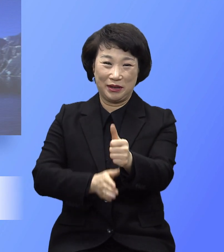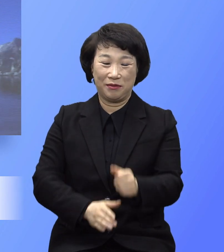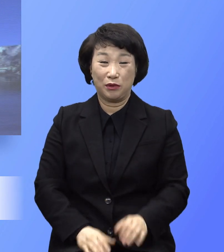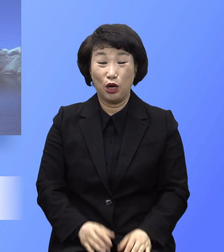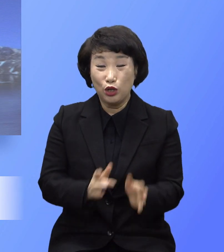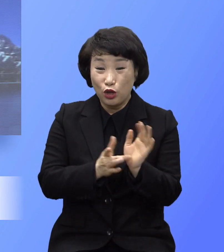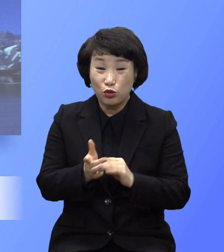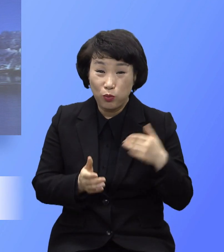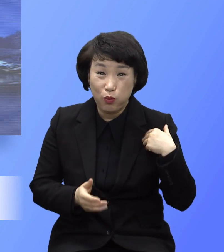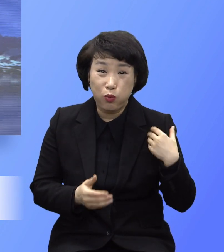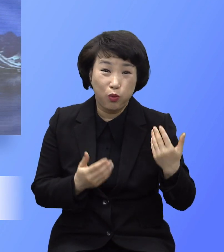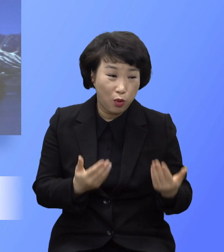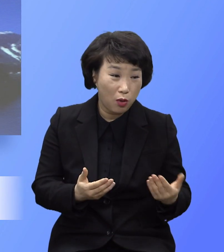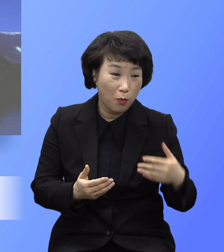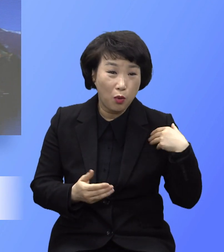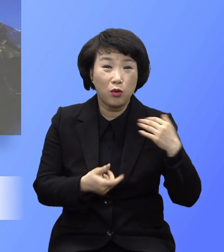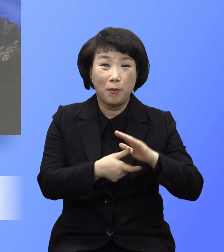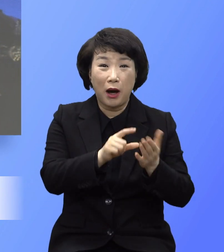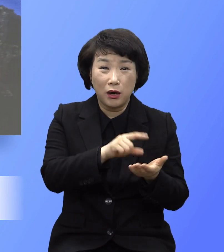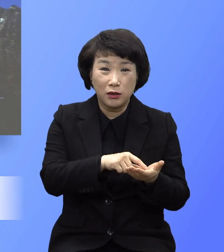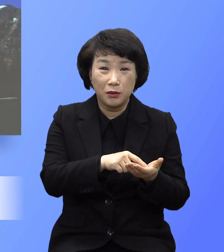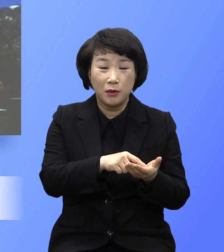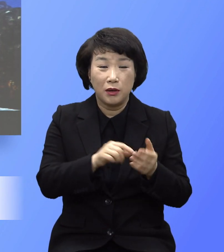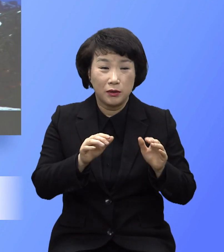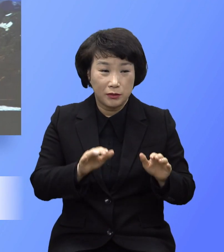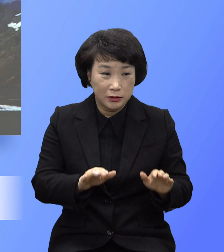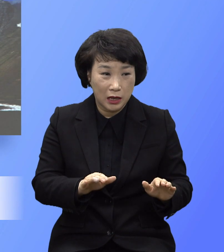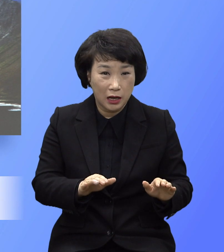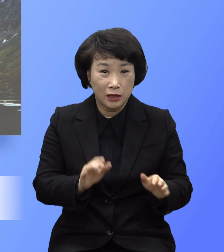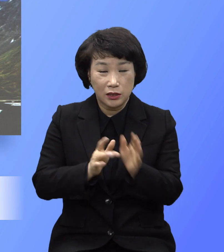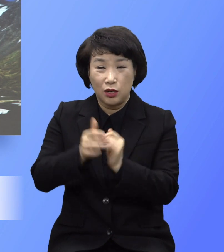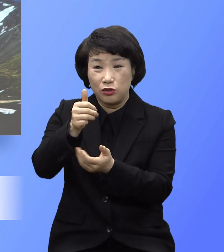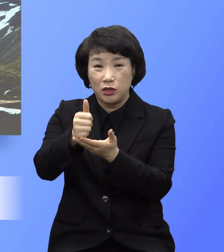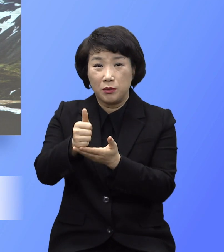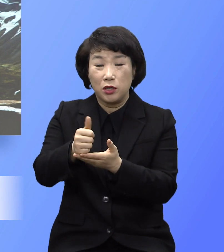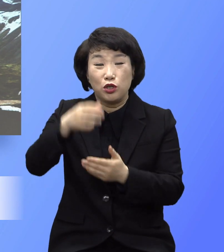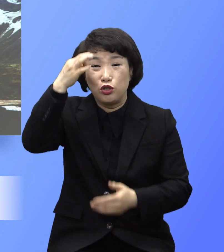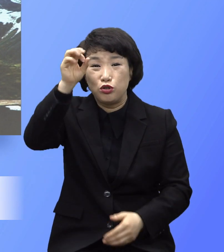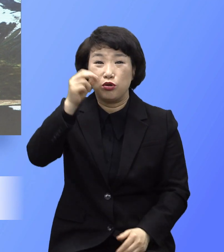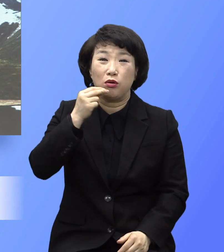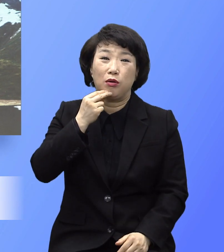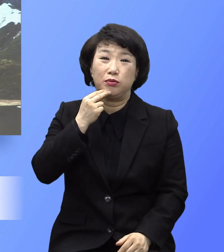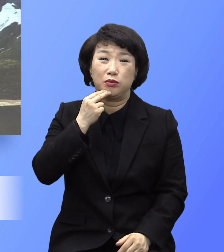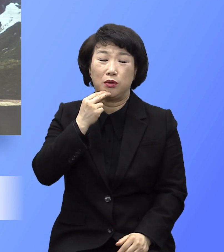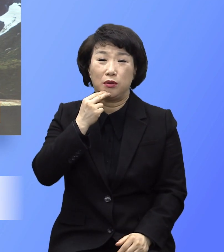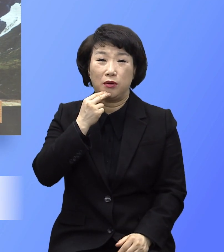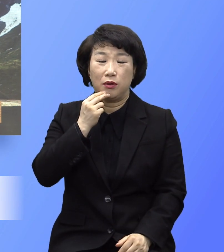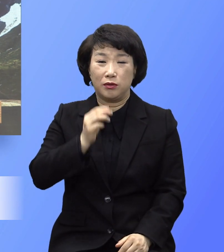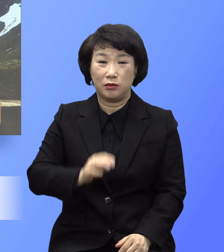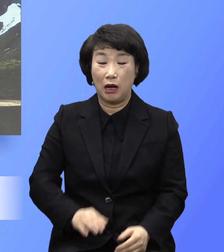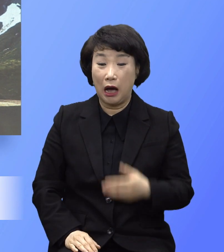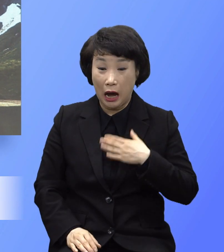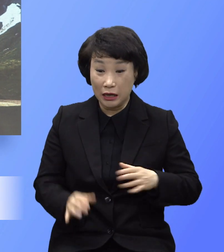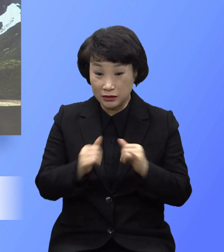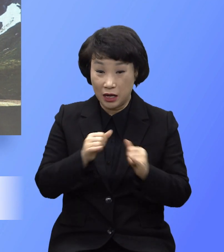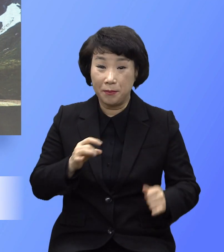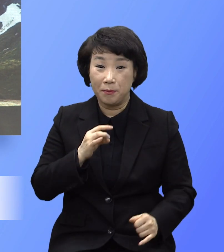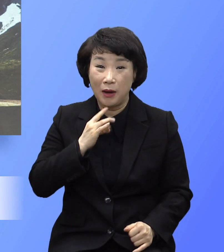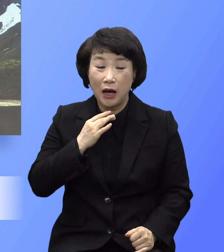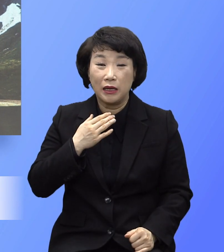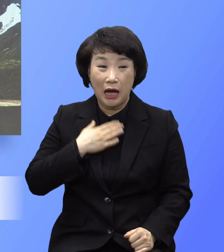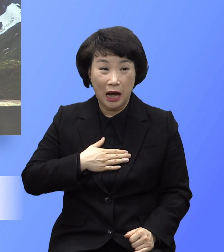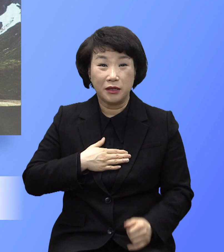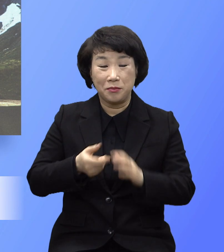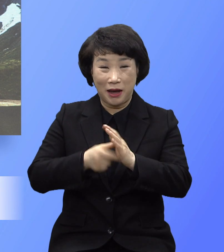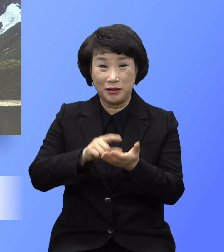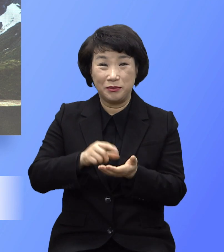예수를 모르면 모르는 만큼 예수를 인정하지 않고 아는 사람은 아는